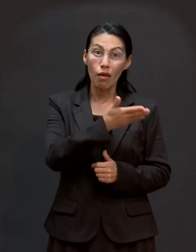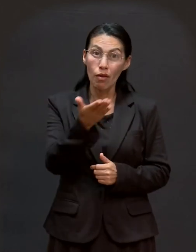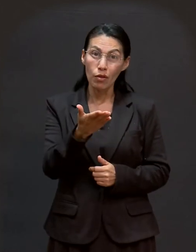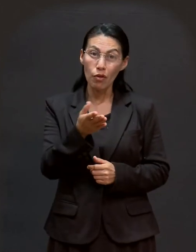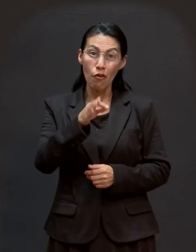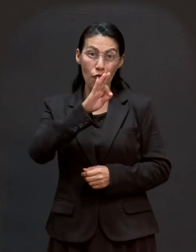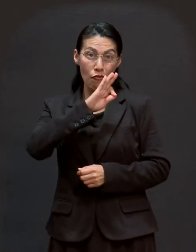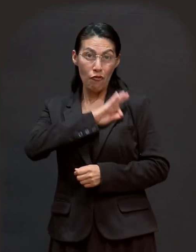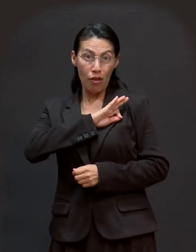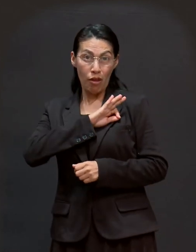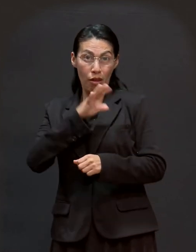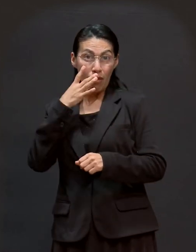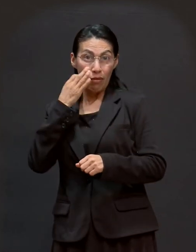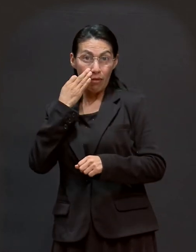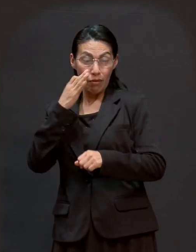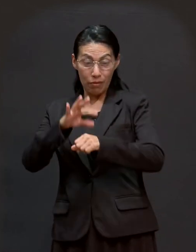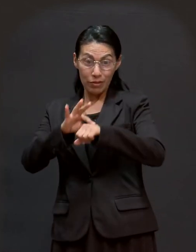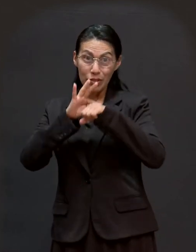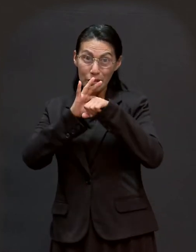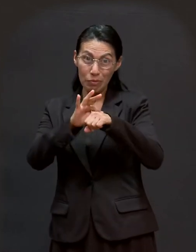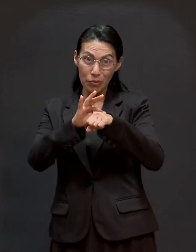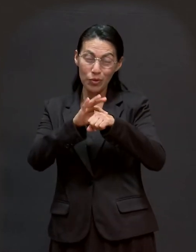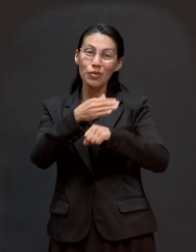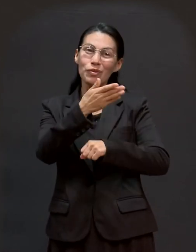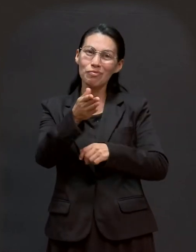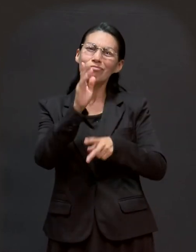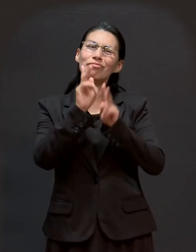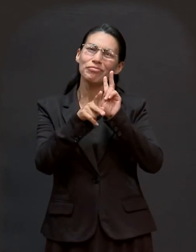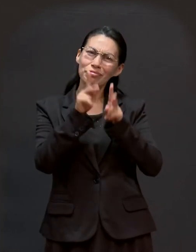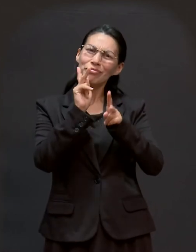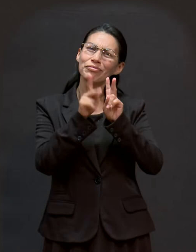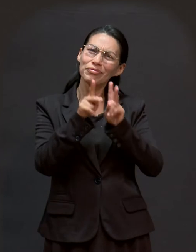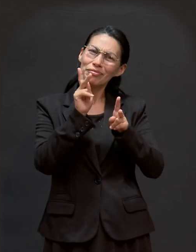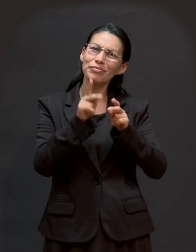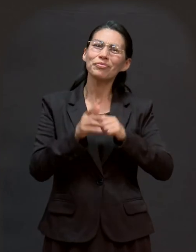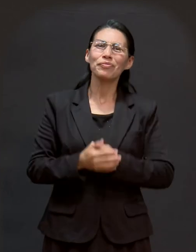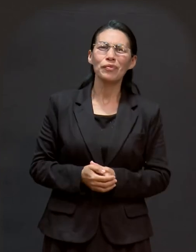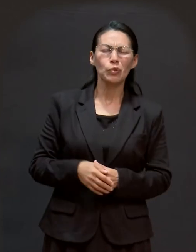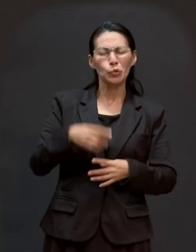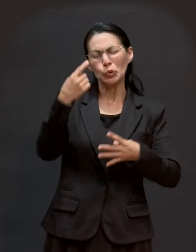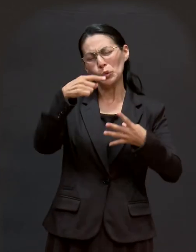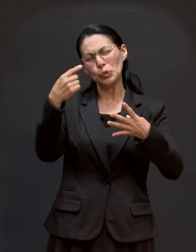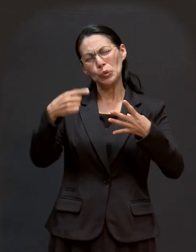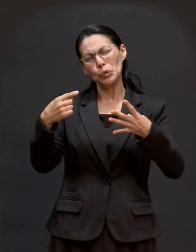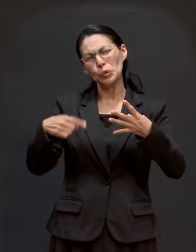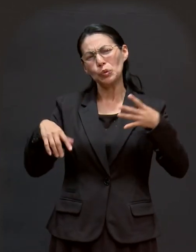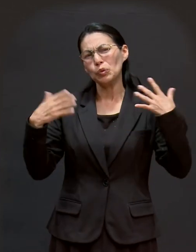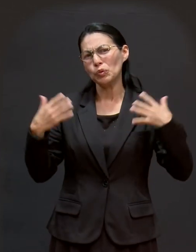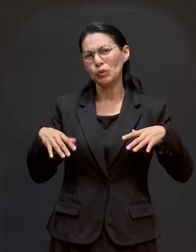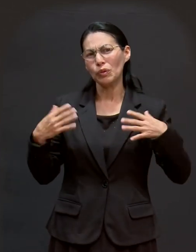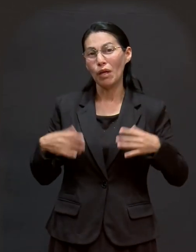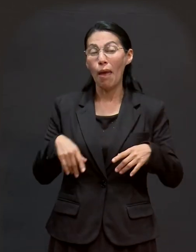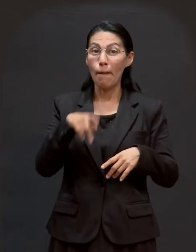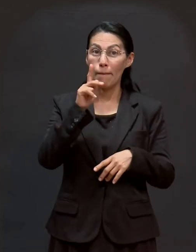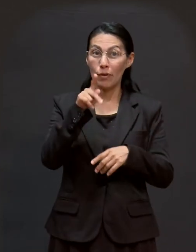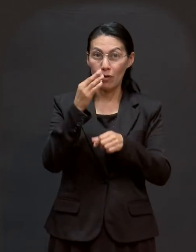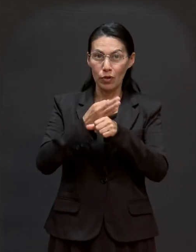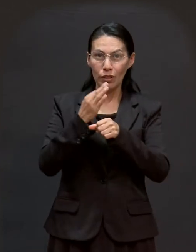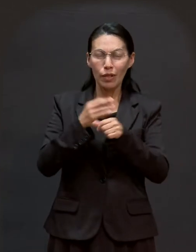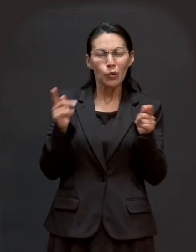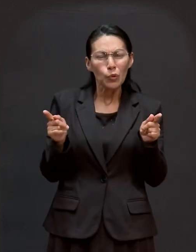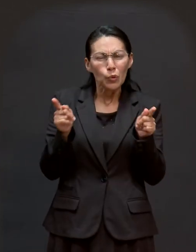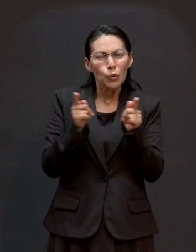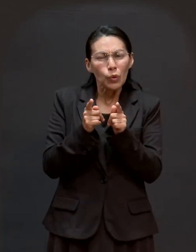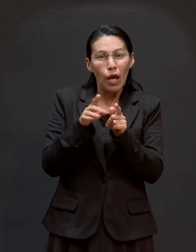poder de la oración de fe en sus experiencias que son innumerables pero nos platicaron